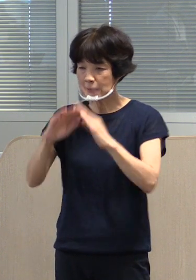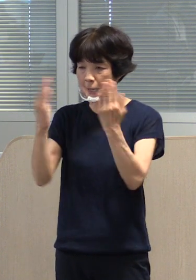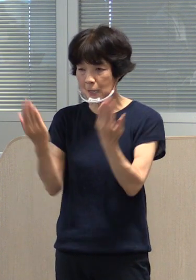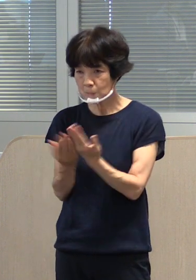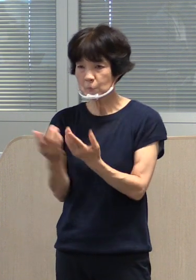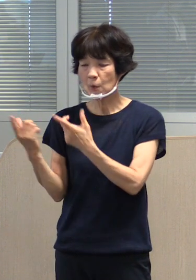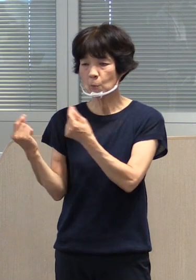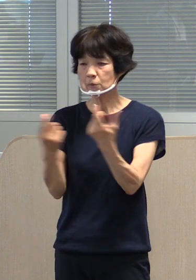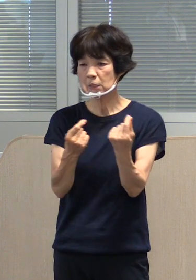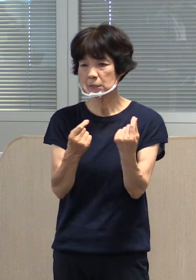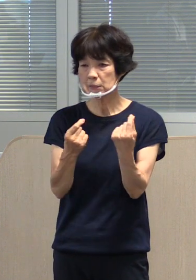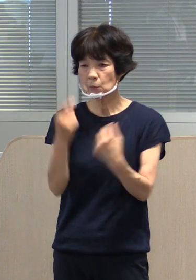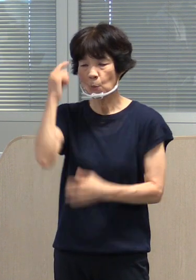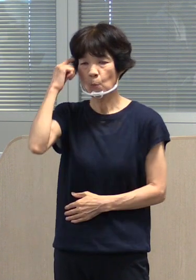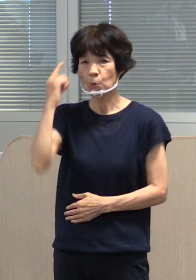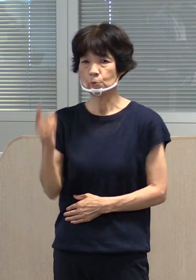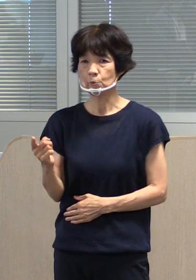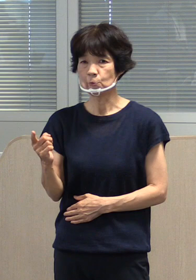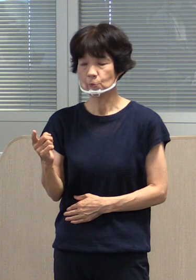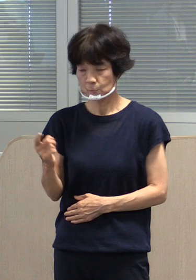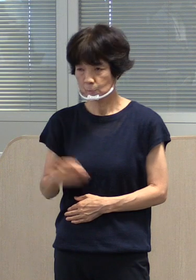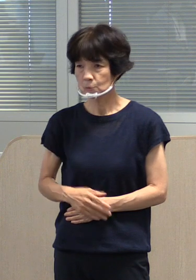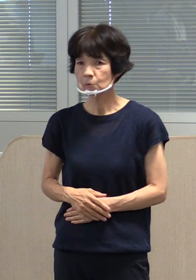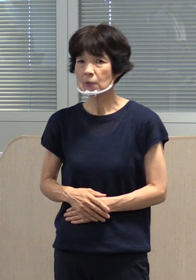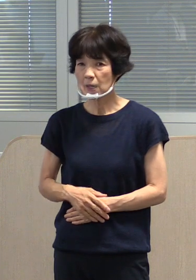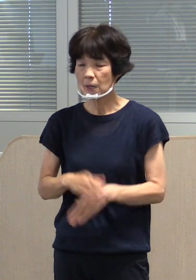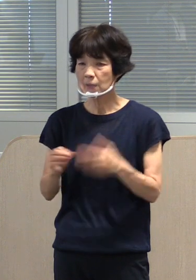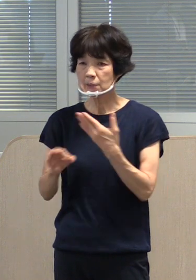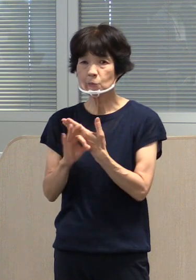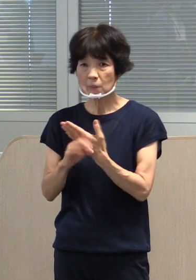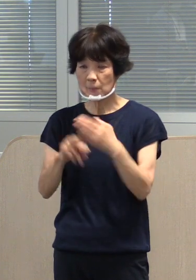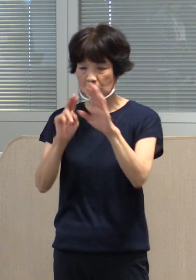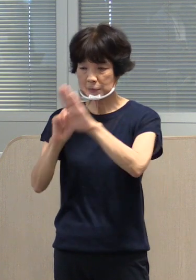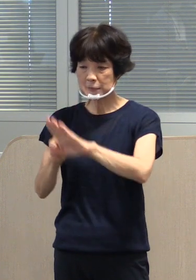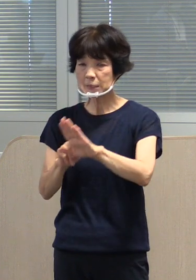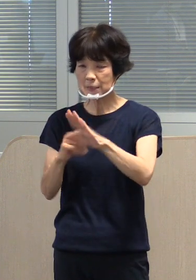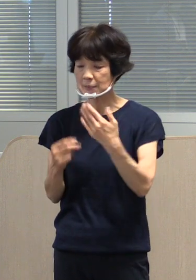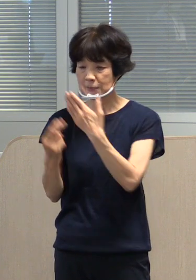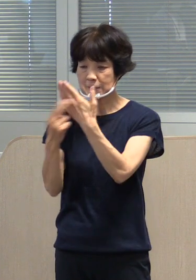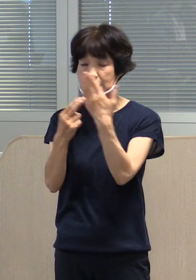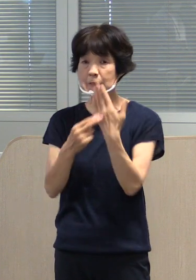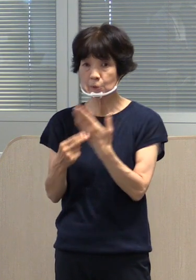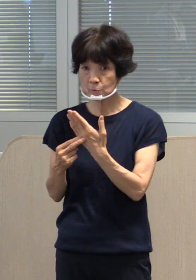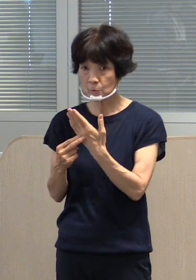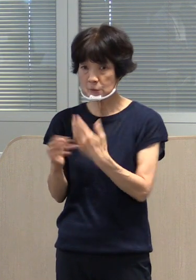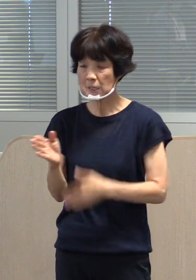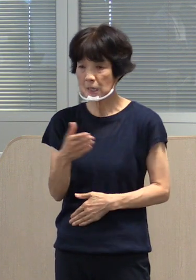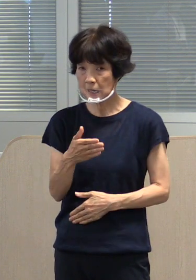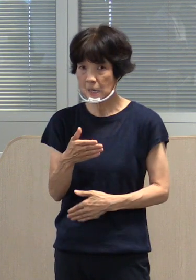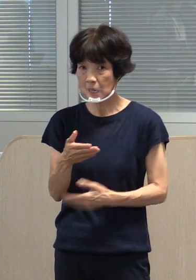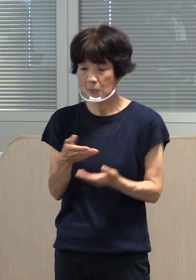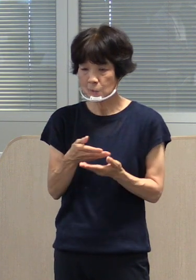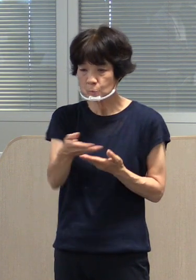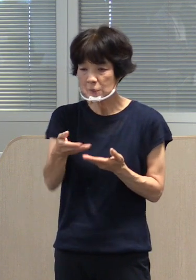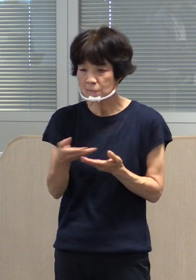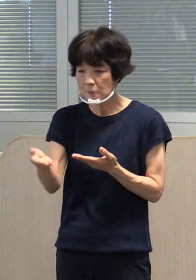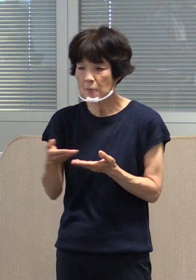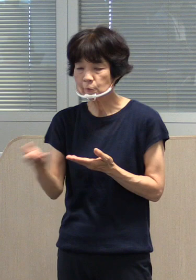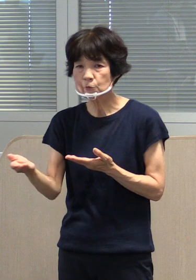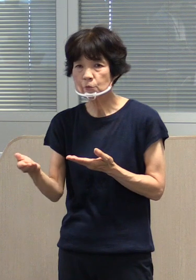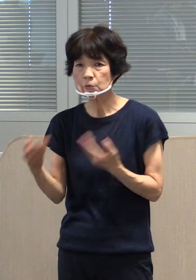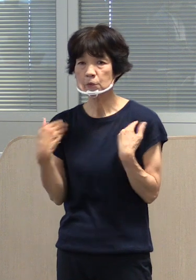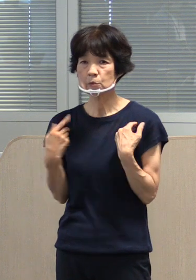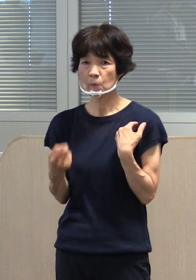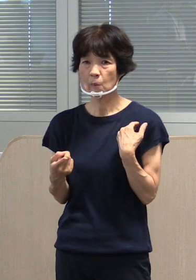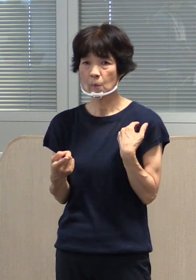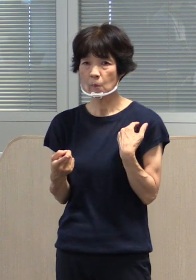一旦あの診察をしてね振り分けると、そうでないとね保健